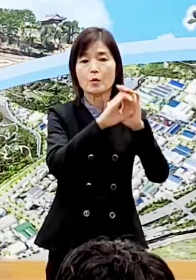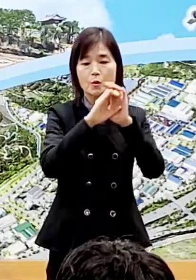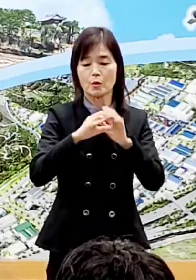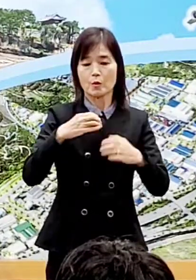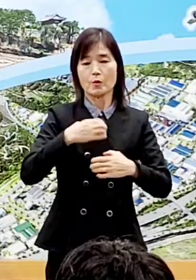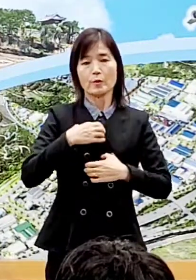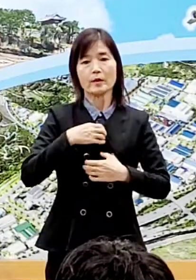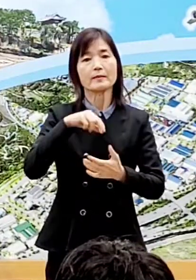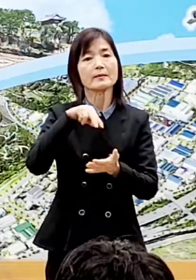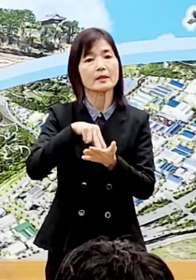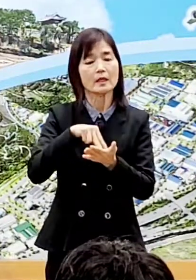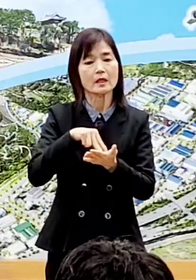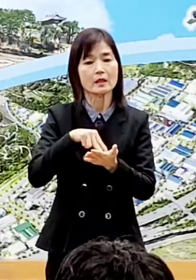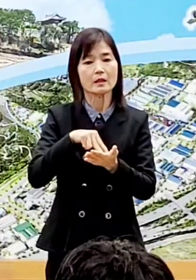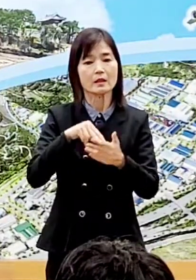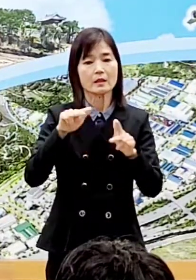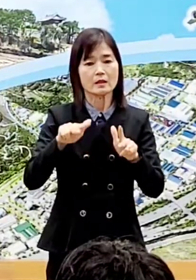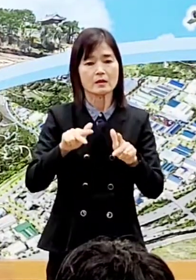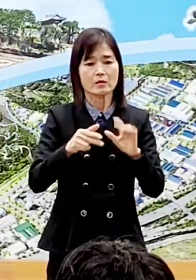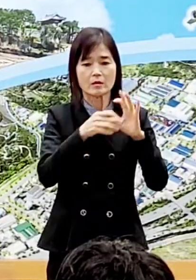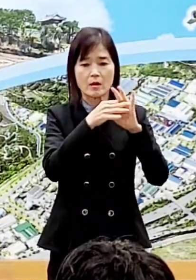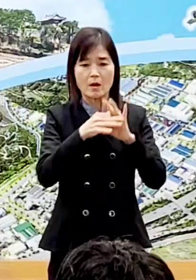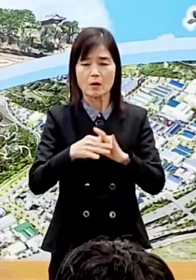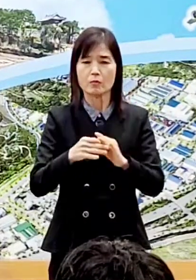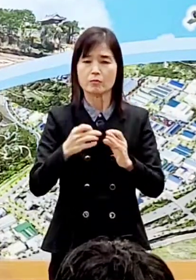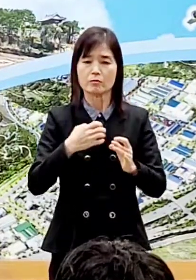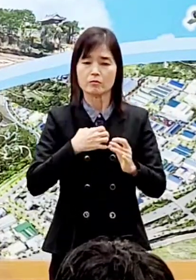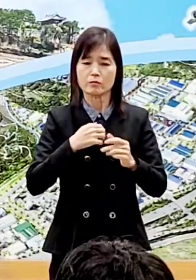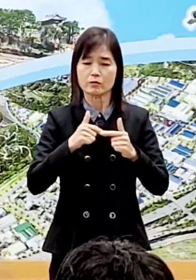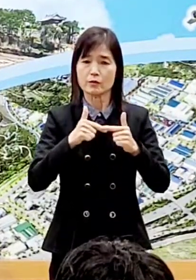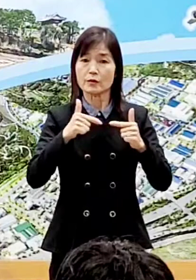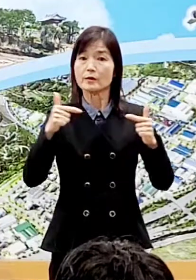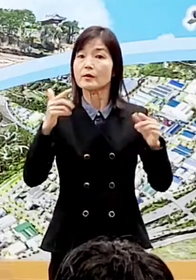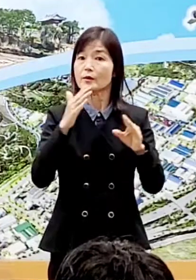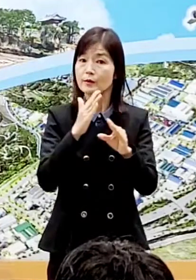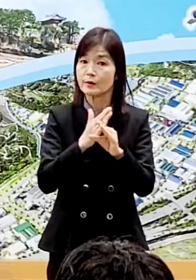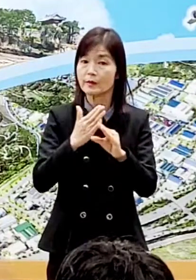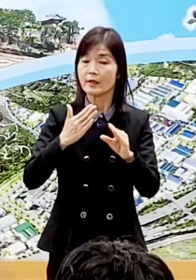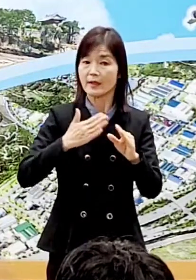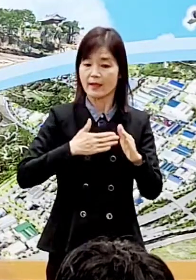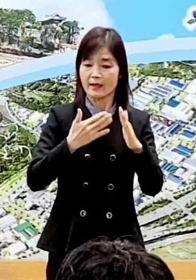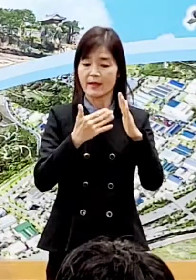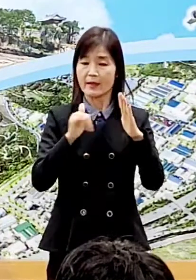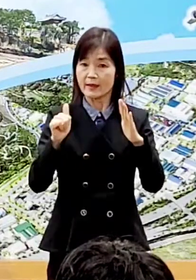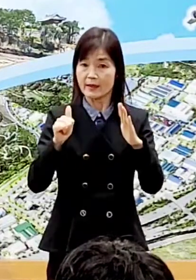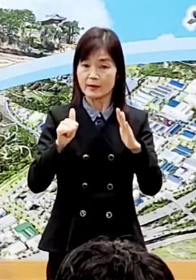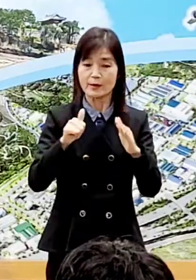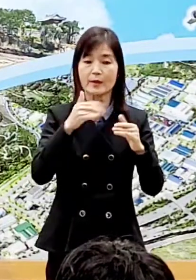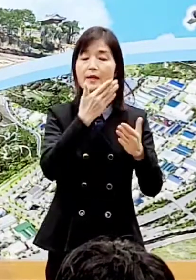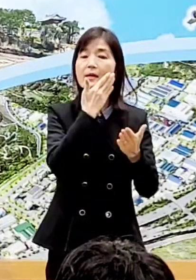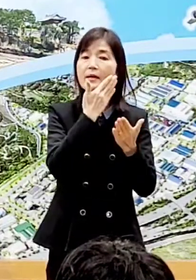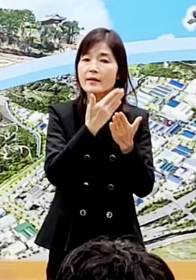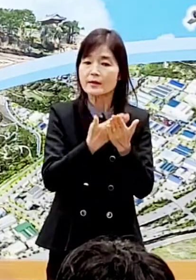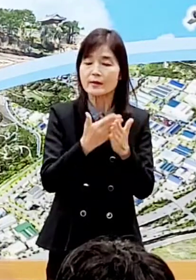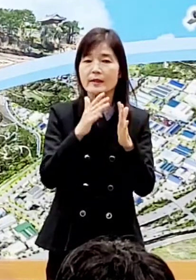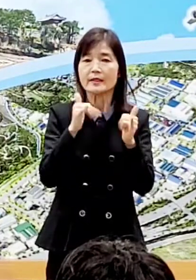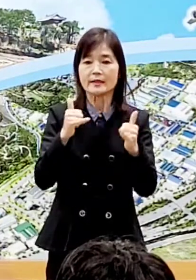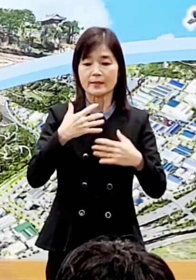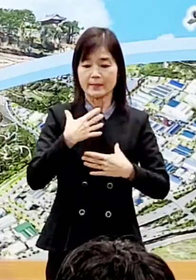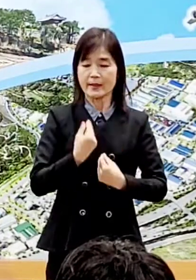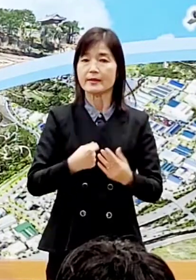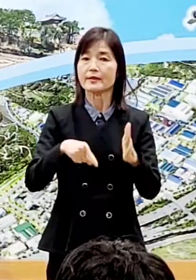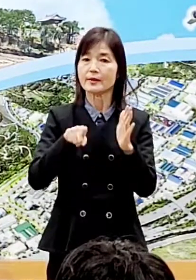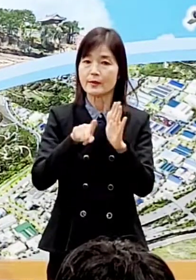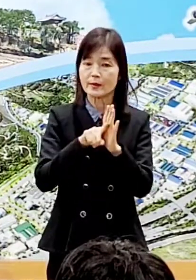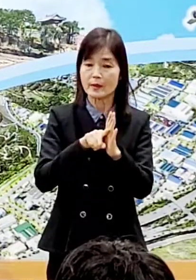위기 상황이 점차 심화되고 있으므로 나와 가족, 우리 이웃의 건강과 안전을 위하여